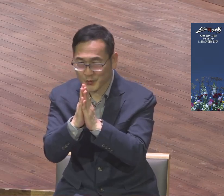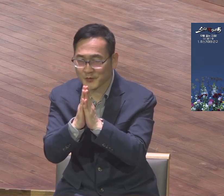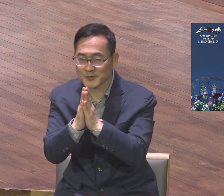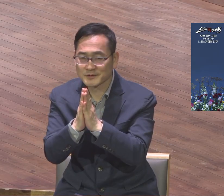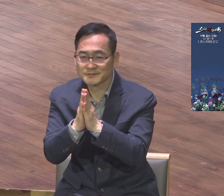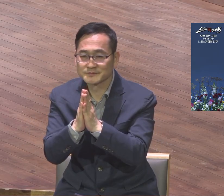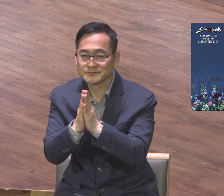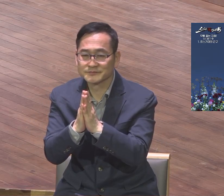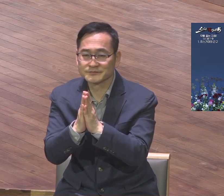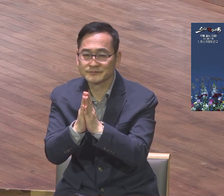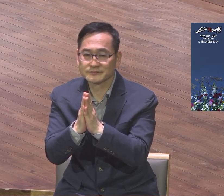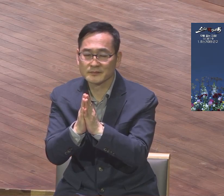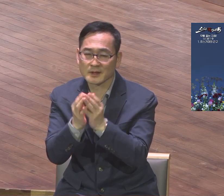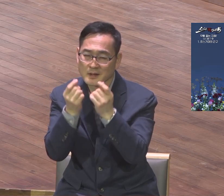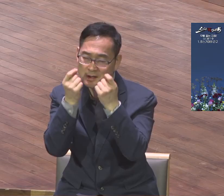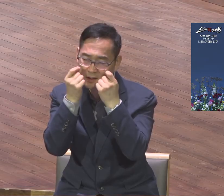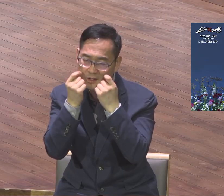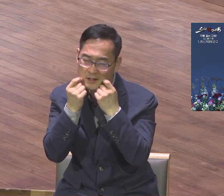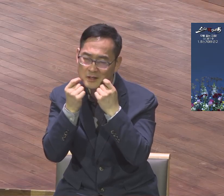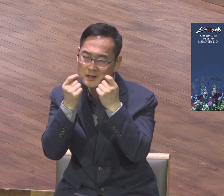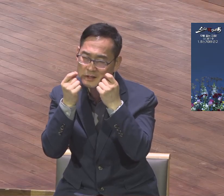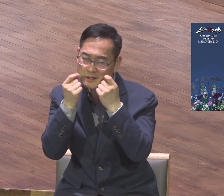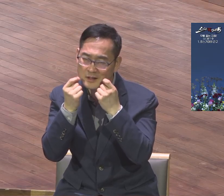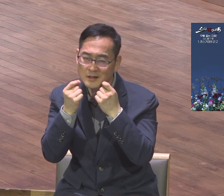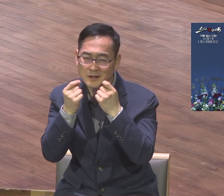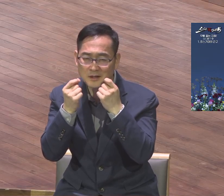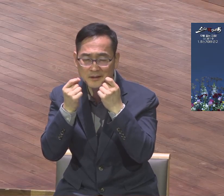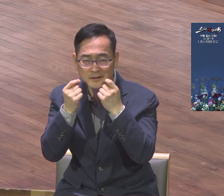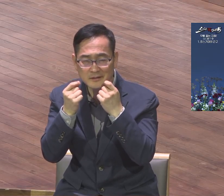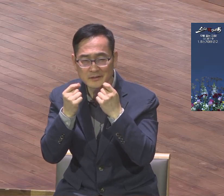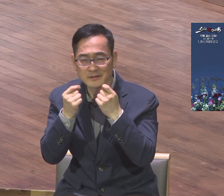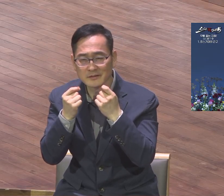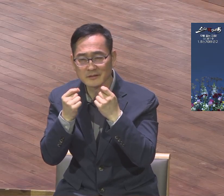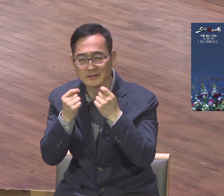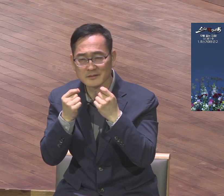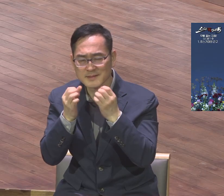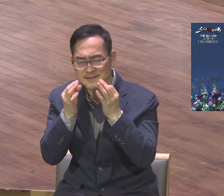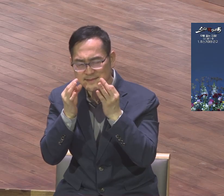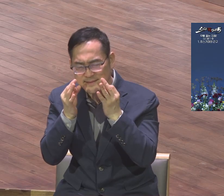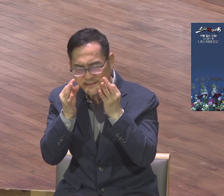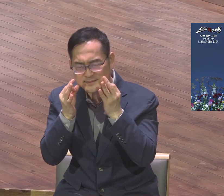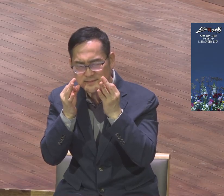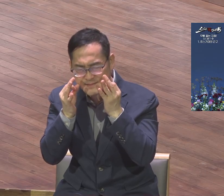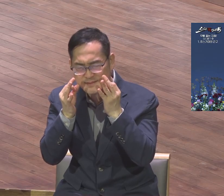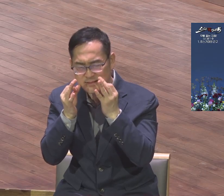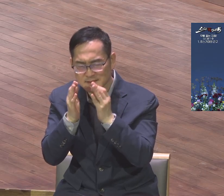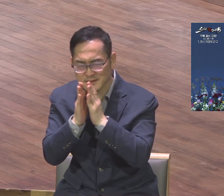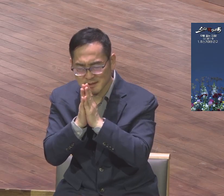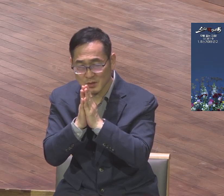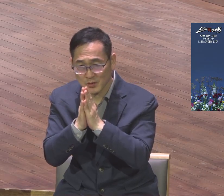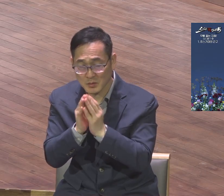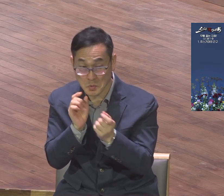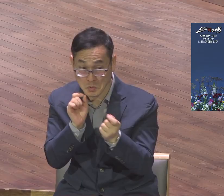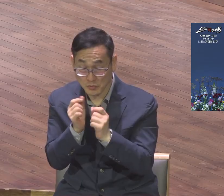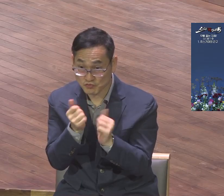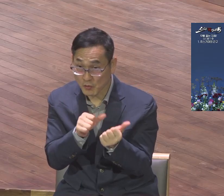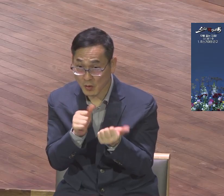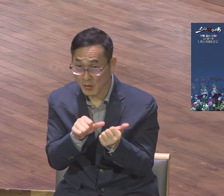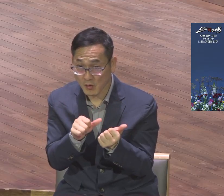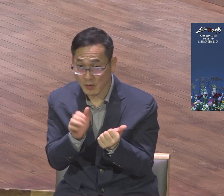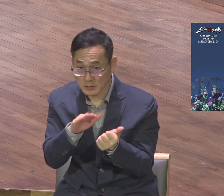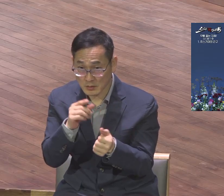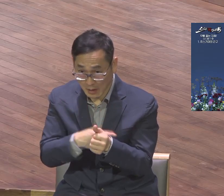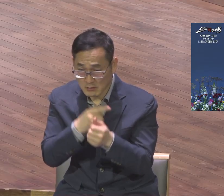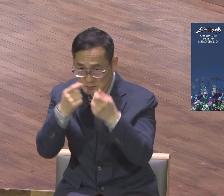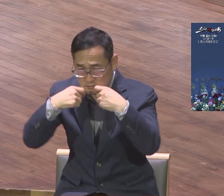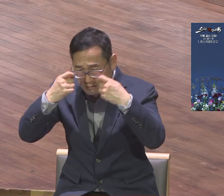심히 통곡하면서 기도를 이렇게 해야 돼요. 간절히 해야 돼요. 간절히 심히 통곡하며, 아 죽을 병 죽는다 그러니 통곡